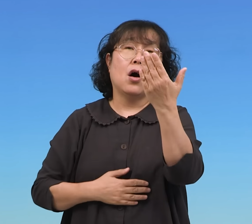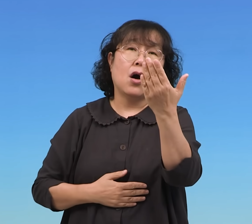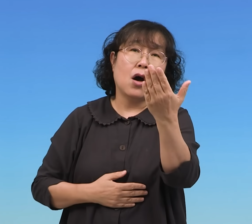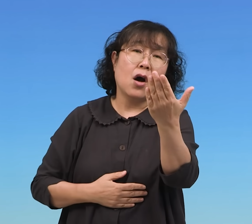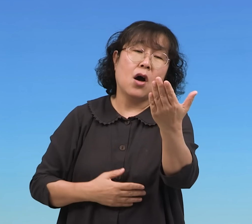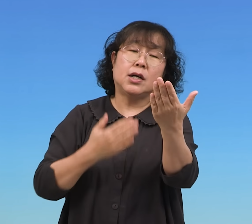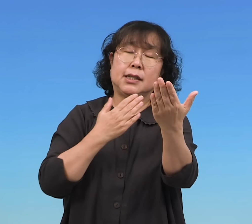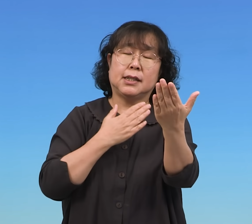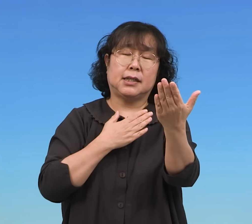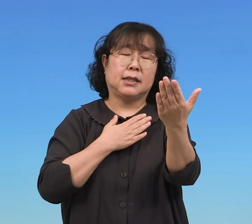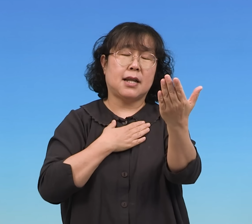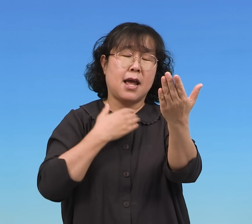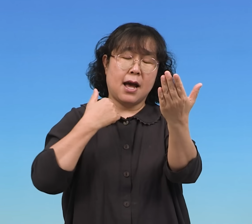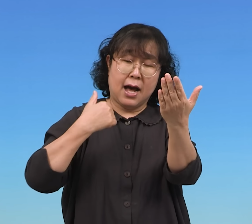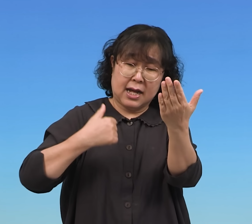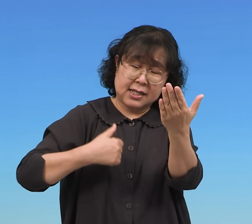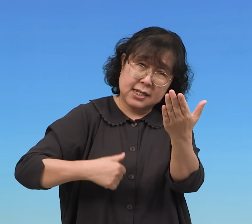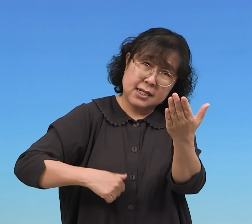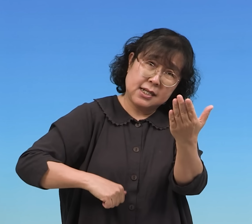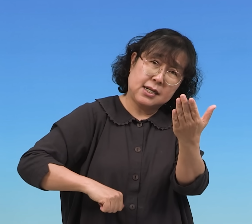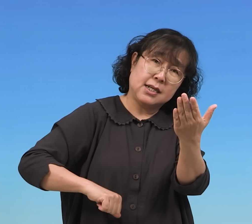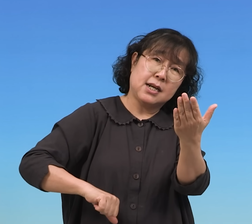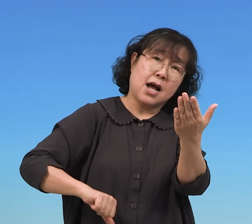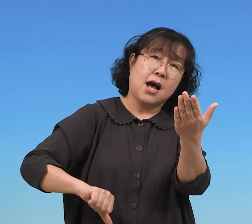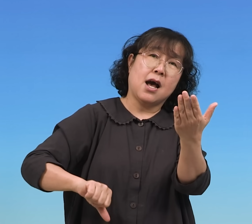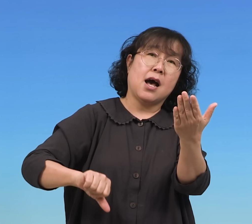너는 내 아들이라